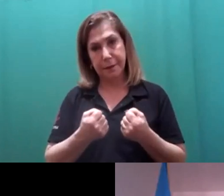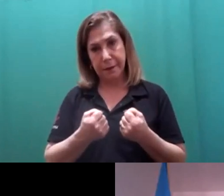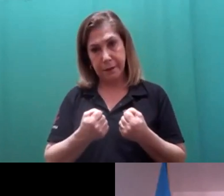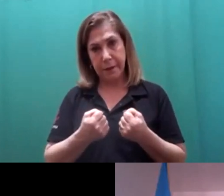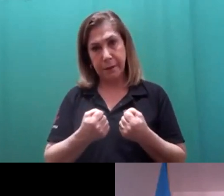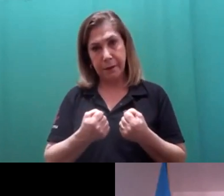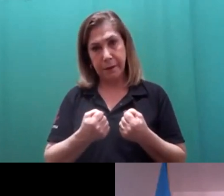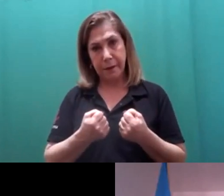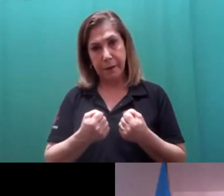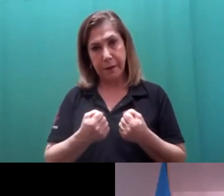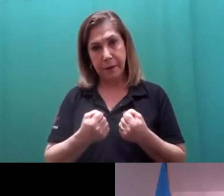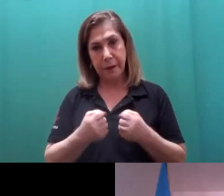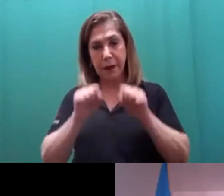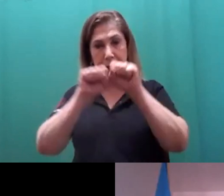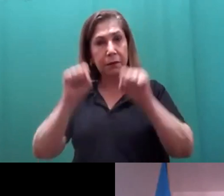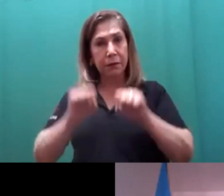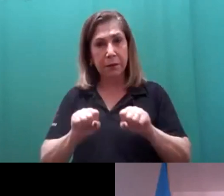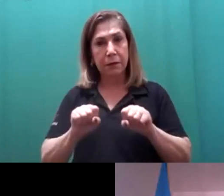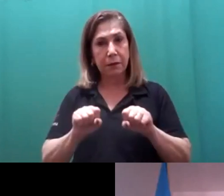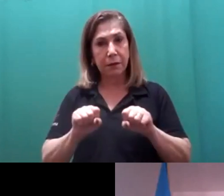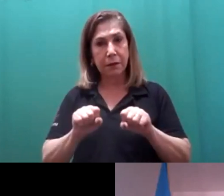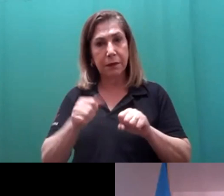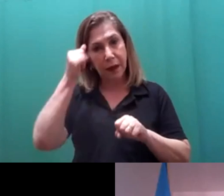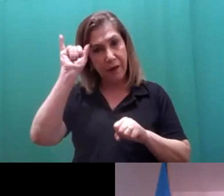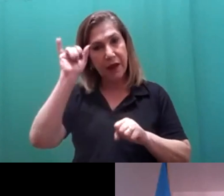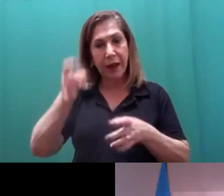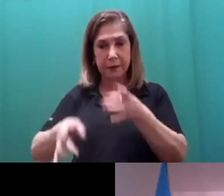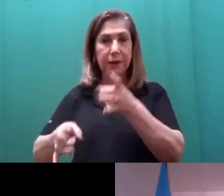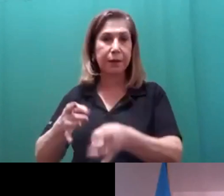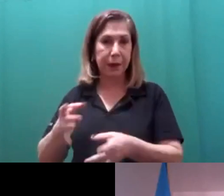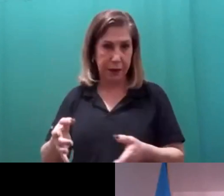gerar sistemas que desperdiciem e perdam menos.